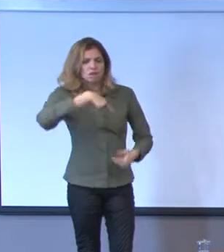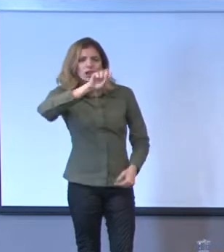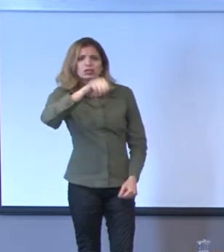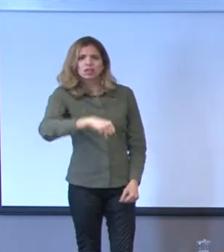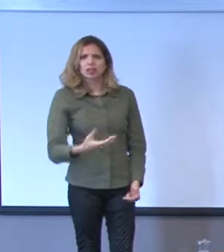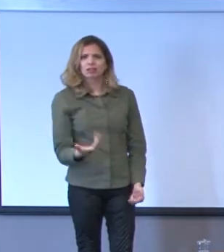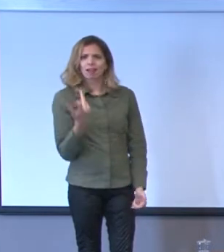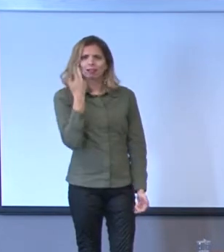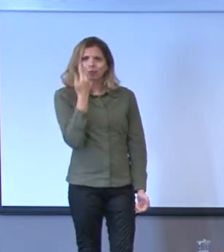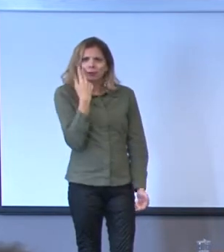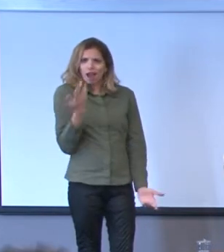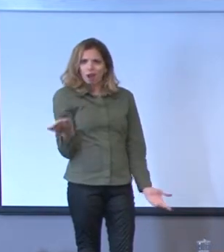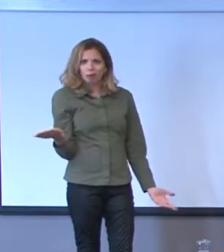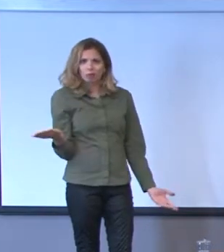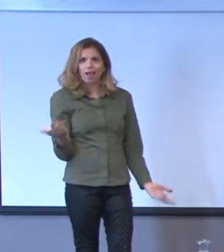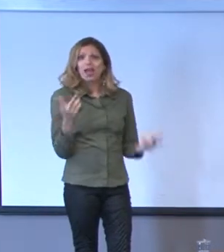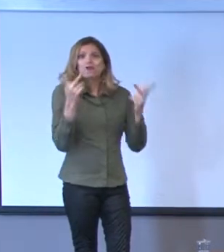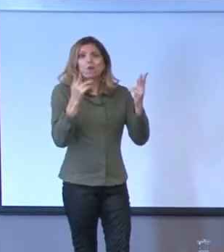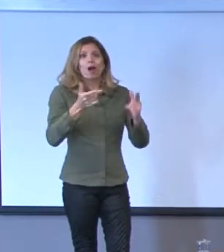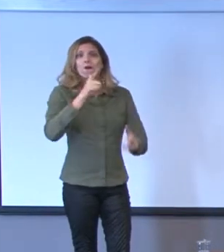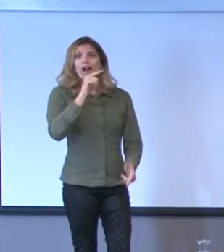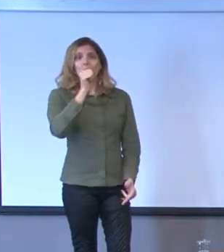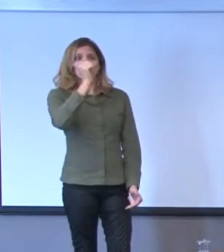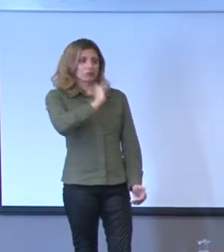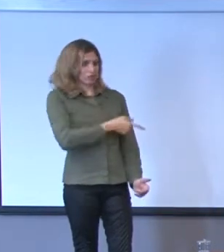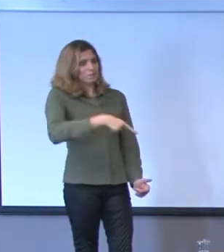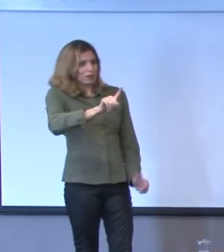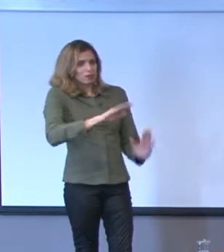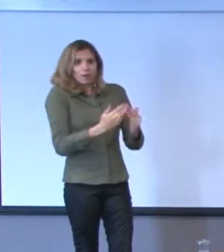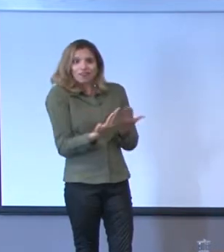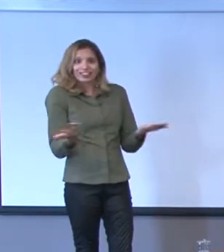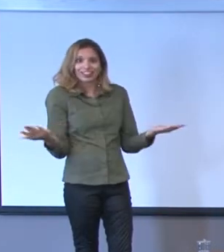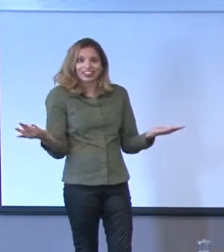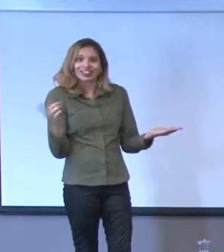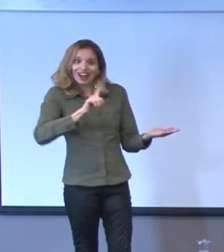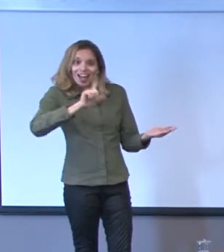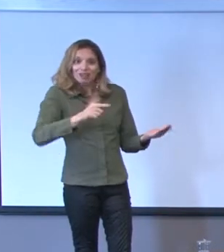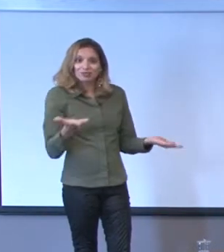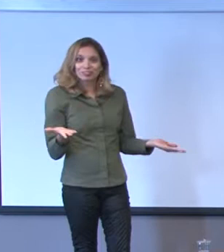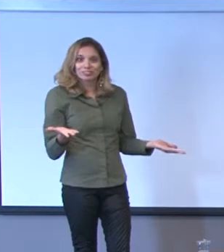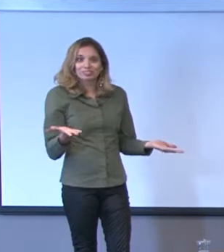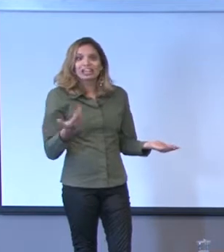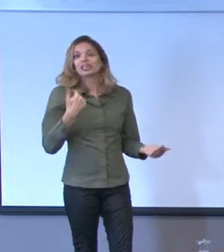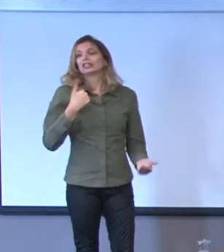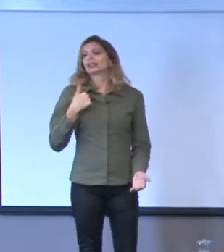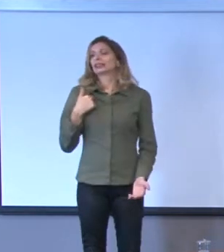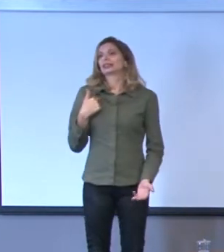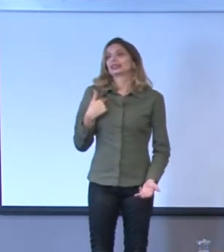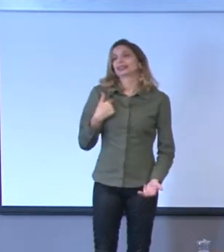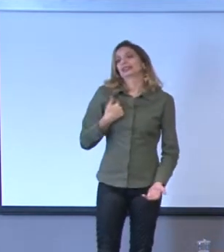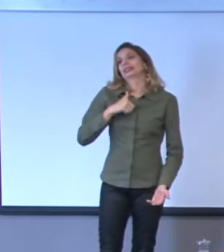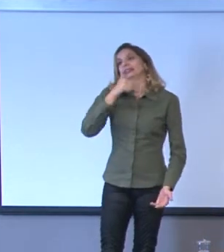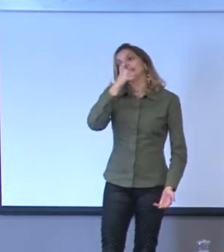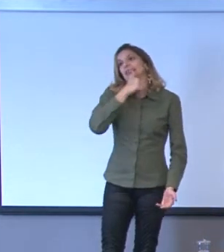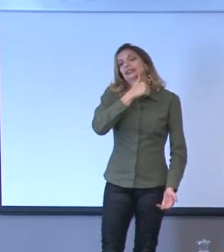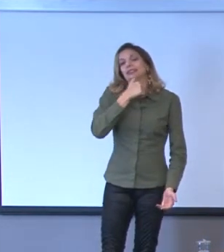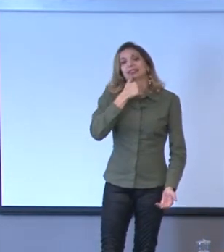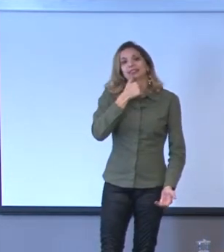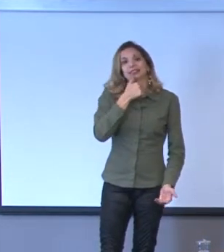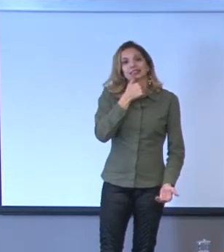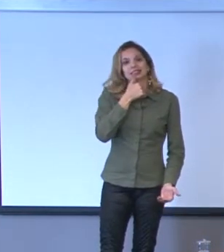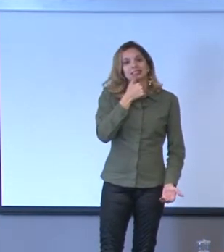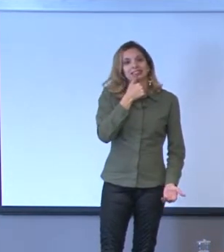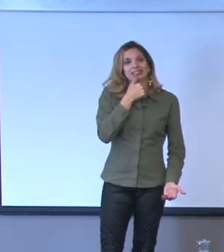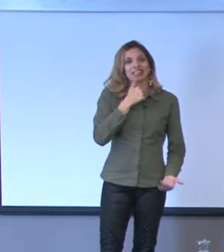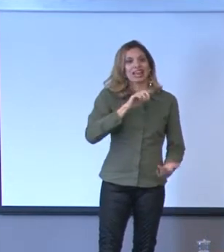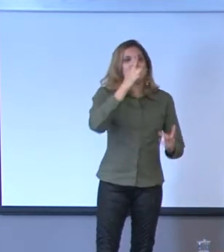para ela era natural como tomar água de hora em hora. E eu ia à escola. E as pessoas aproveitam para tirar foto quando a gente